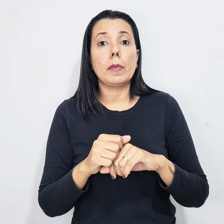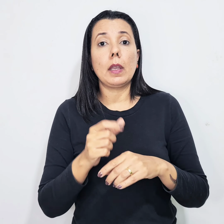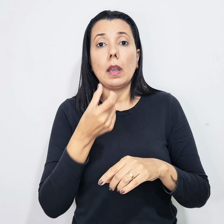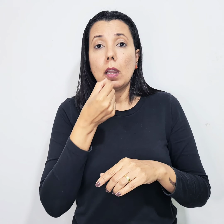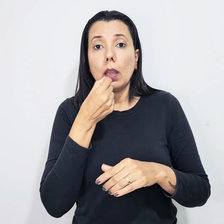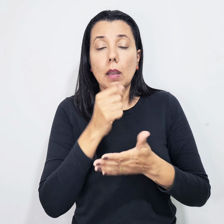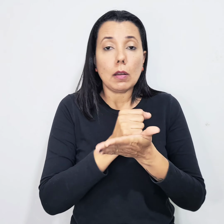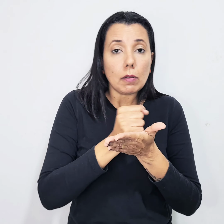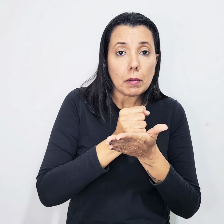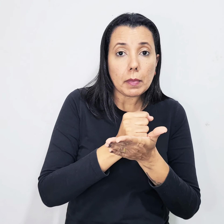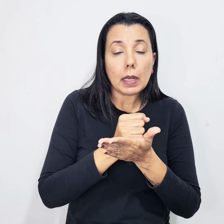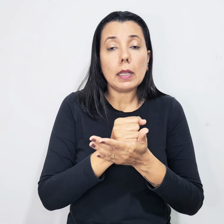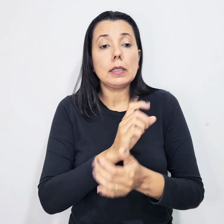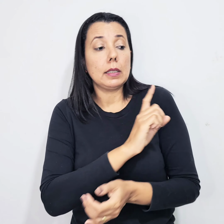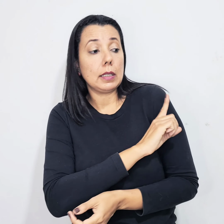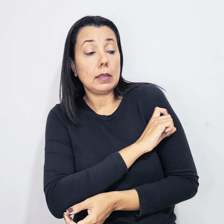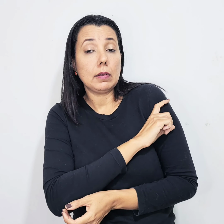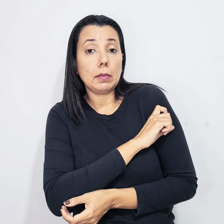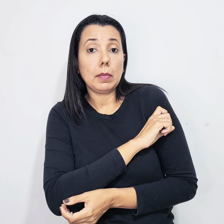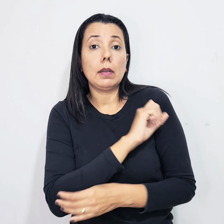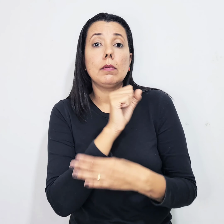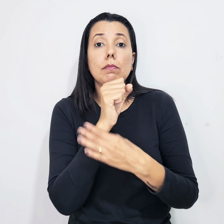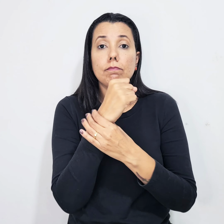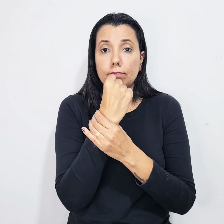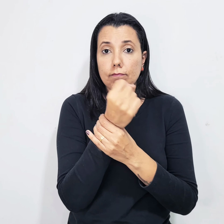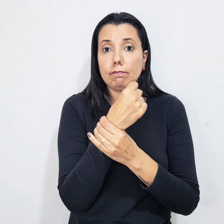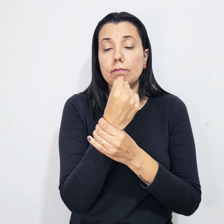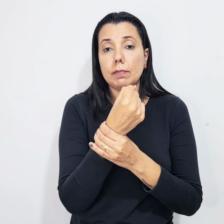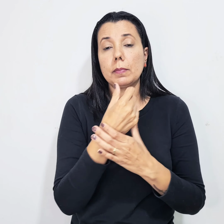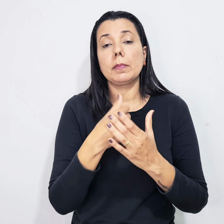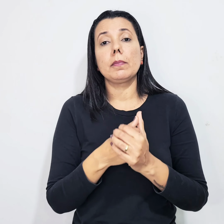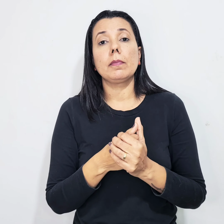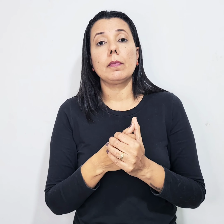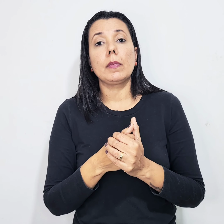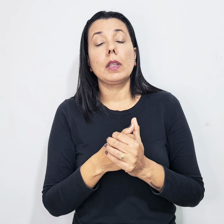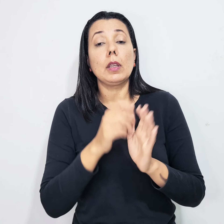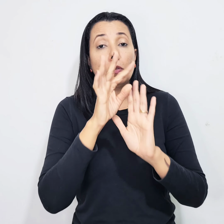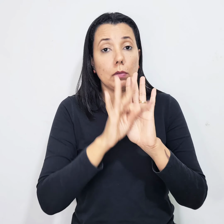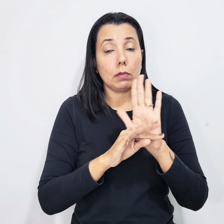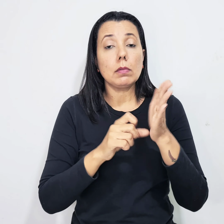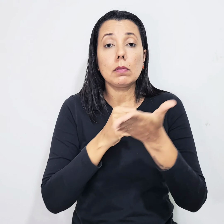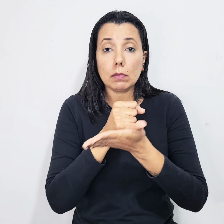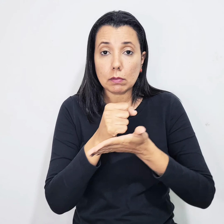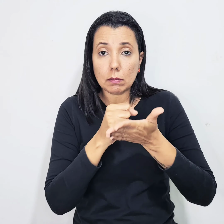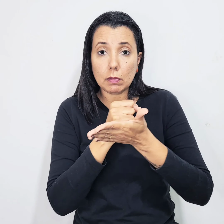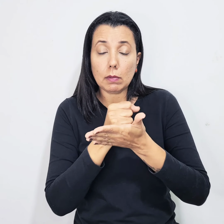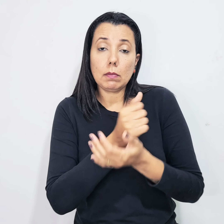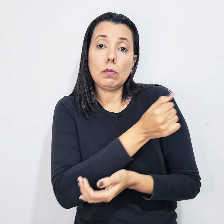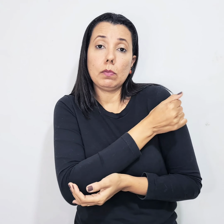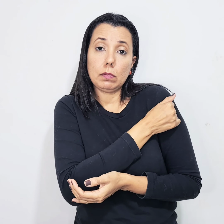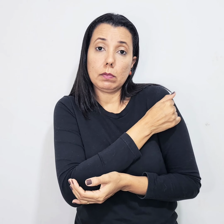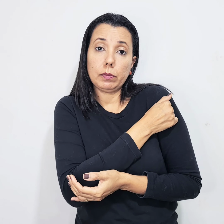farmácia, enfermagem e fisioterapia. No texto base, os estudantes poderão